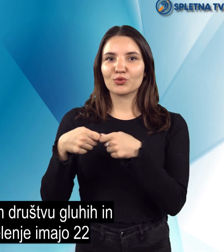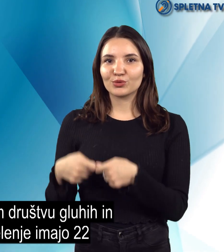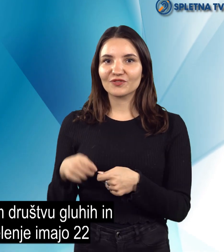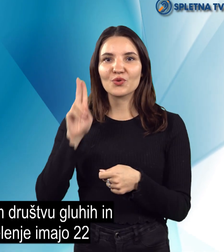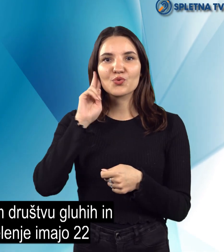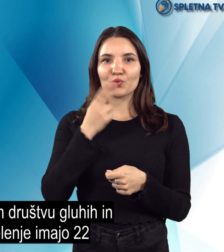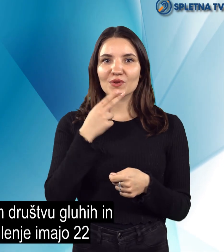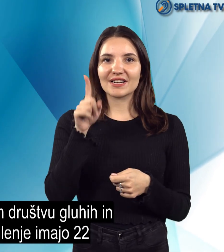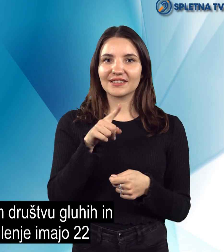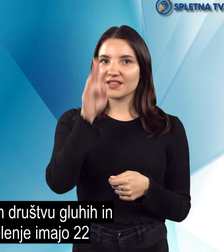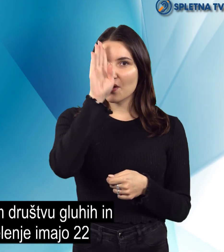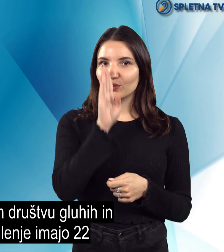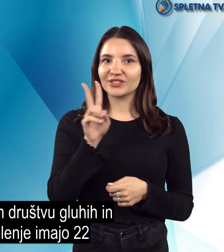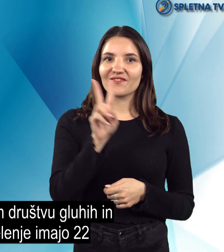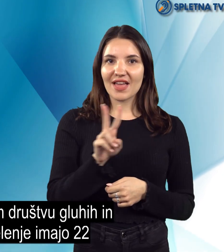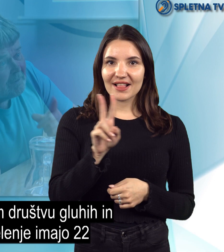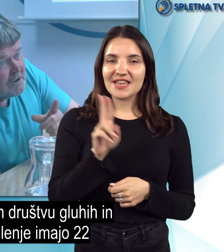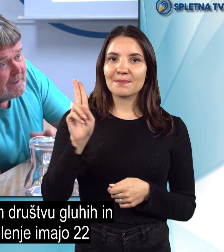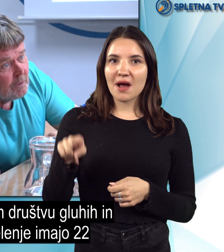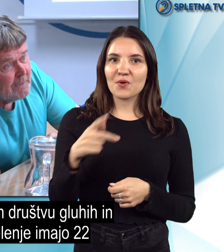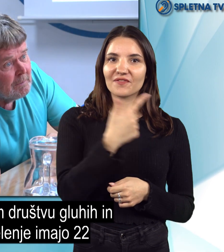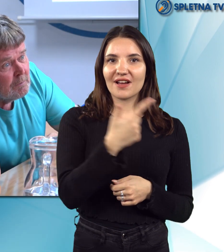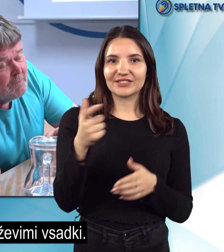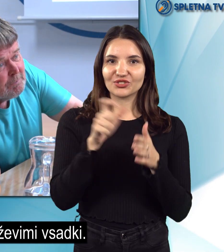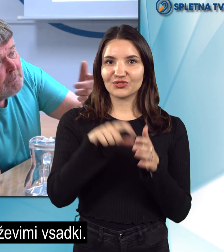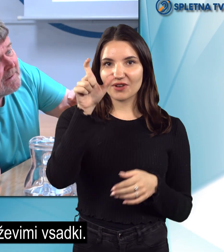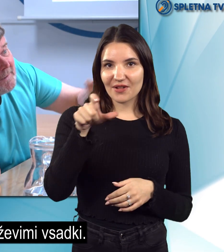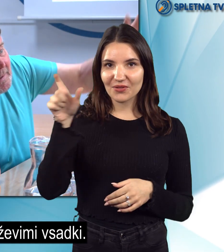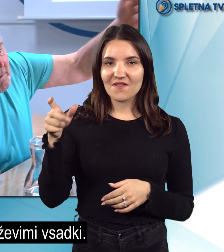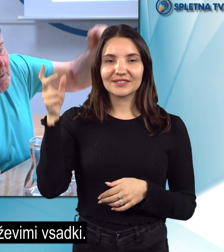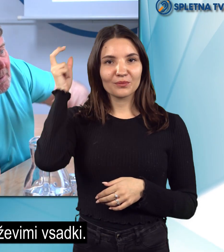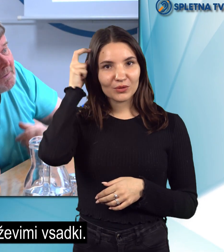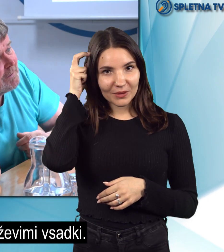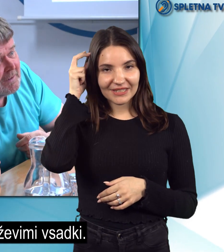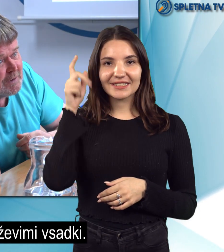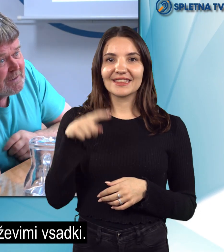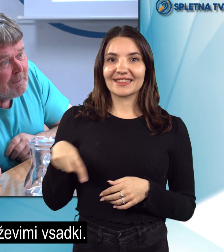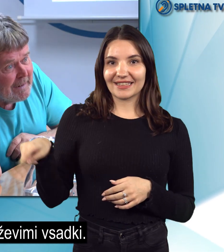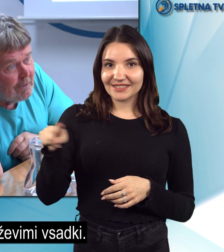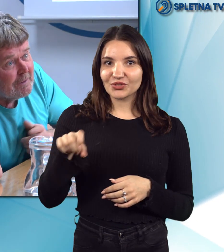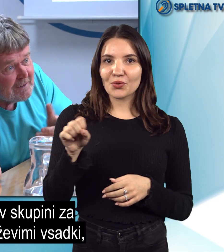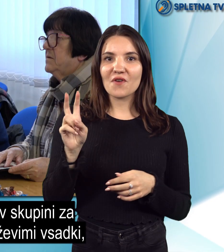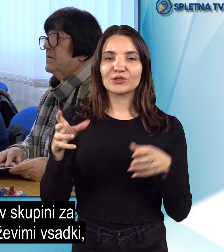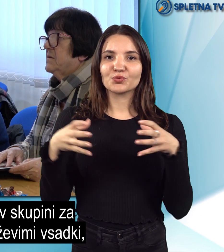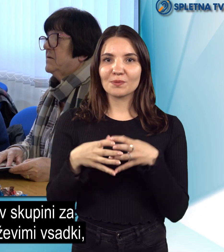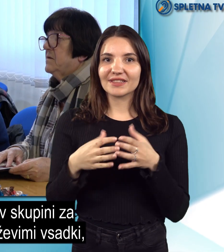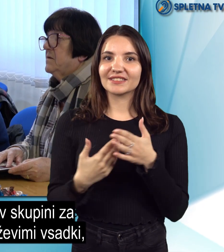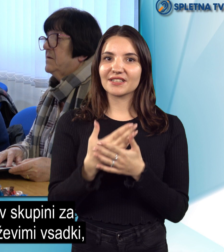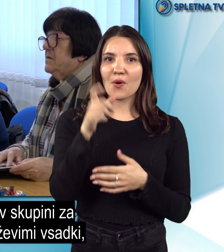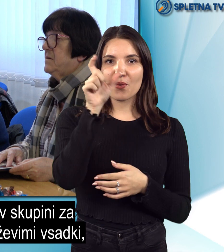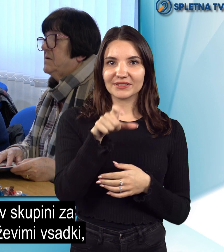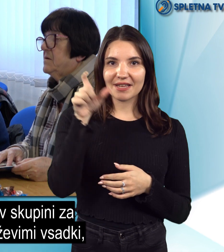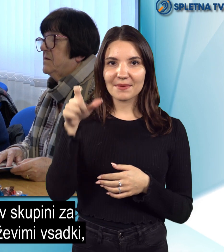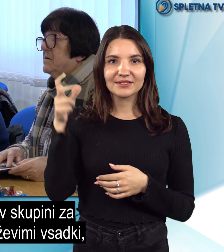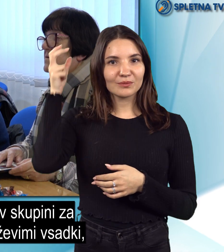Medobčinskem društvu gluhih in naglušnih Velenje imajo 22 članov s polževimi vsadki. Slednji so v